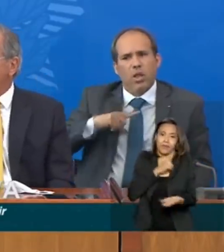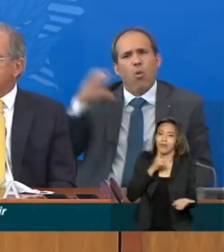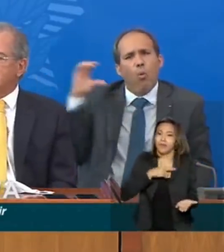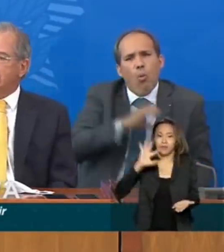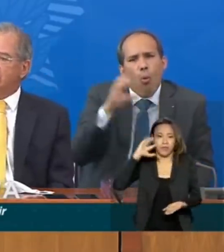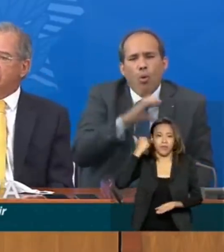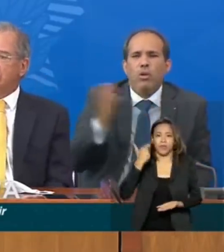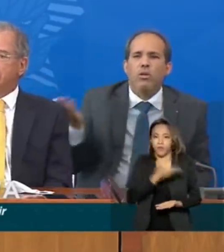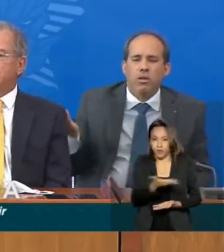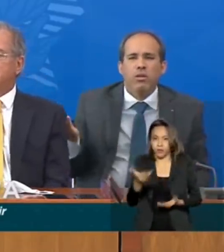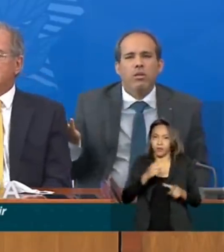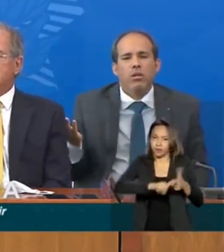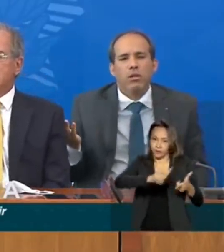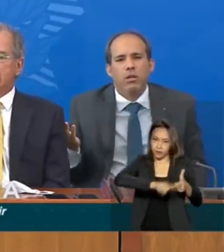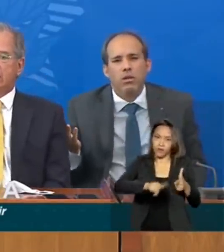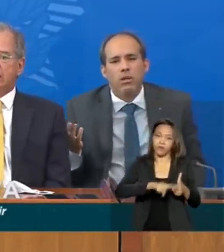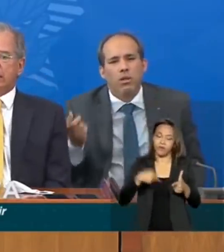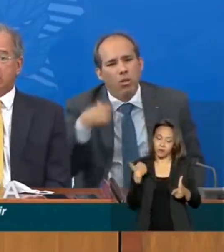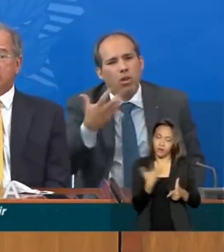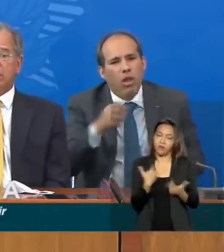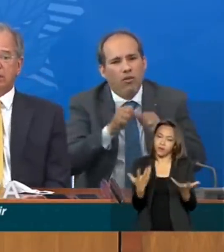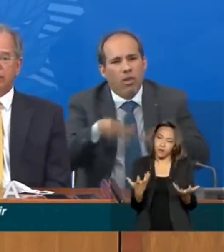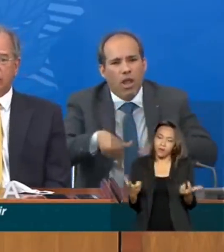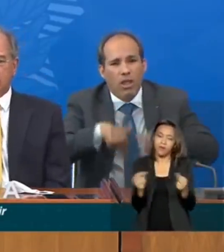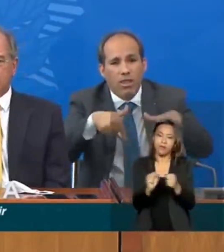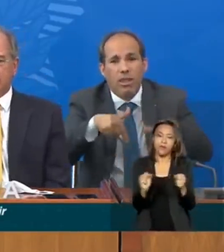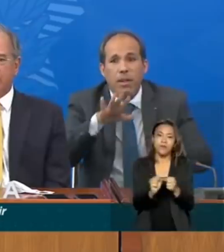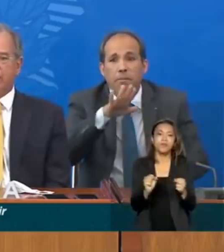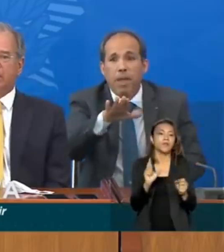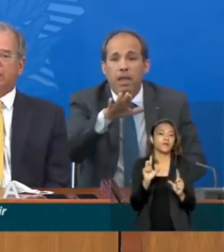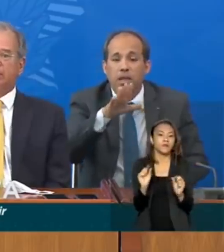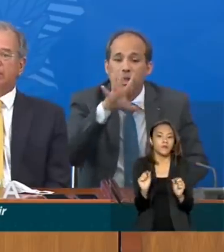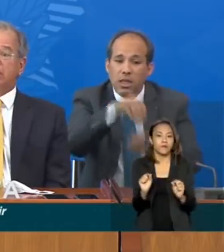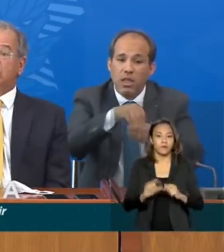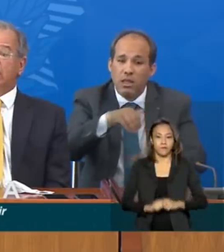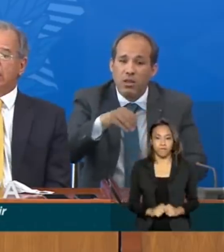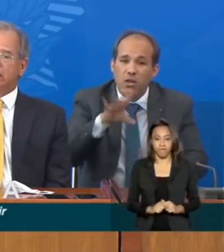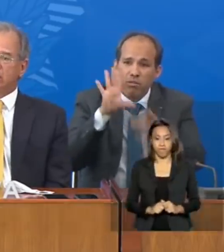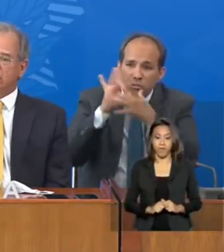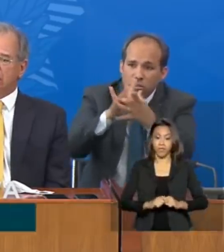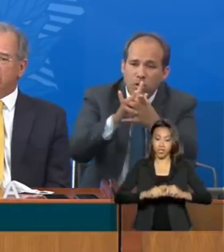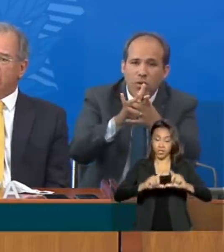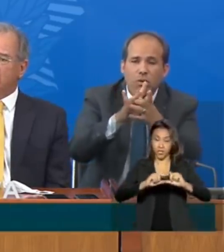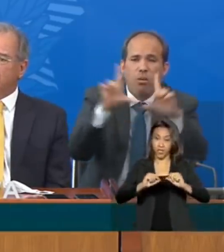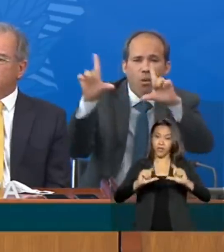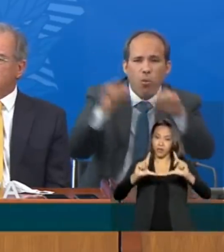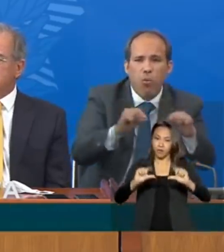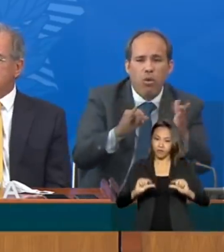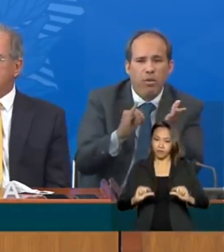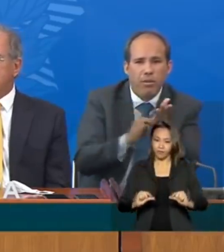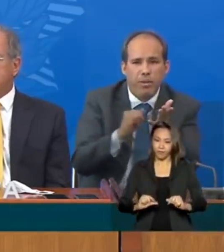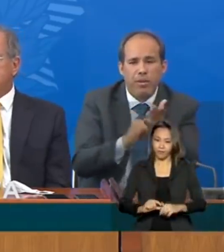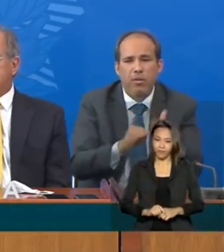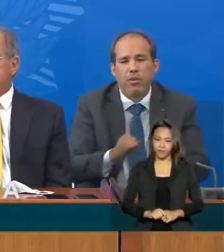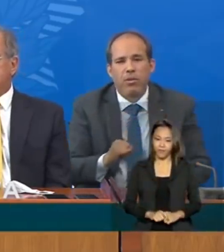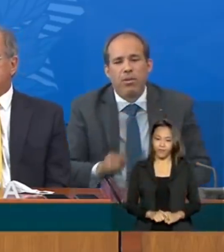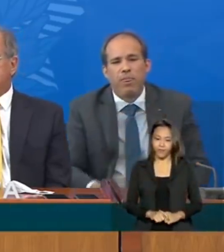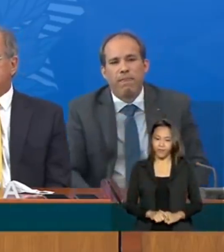problemas. Nós queremos justamente fazer, dentro dessa filosofia de desoneração gradual do povo brasileiro,